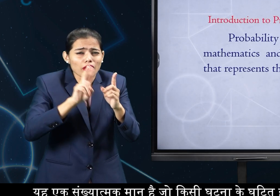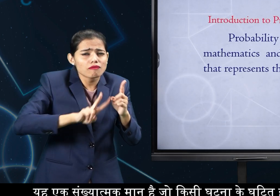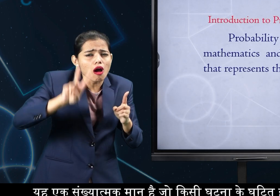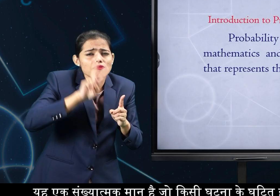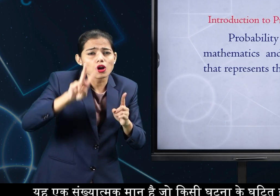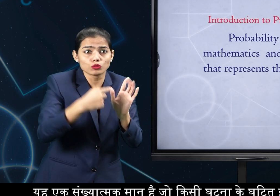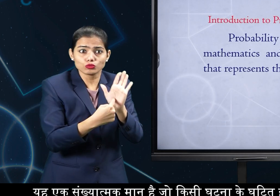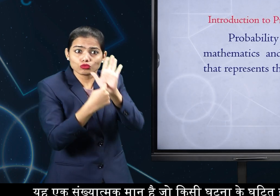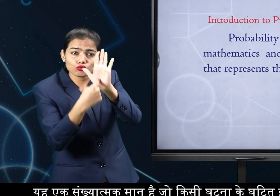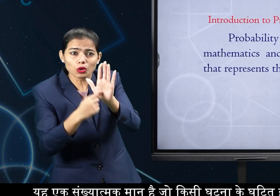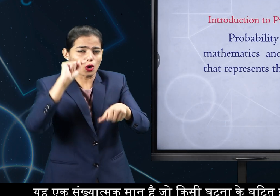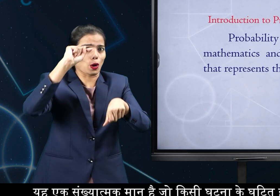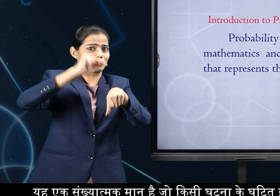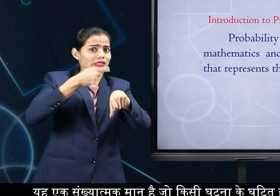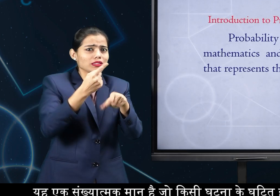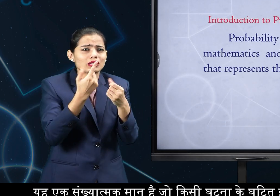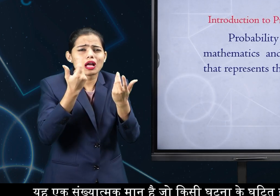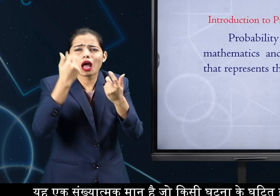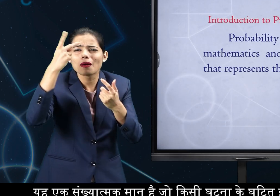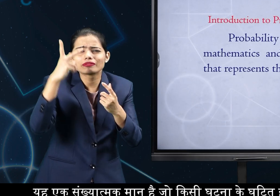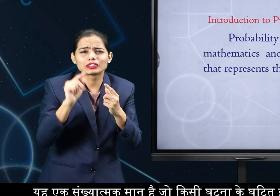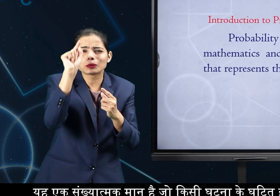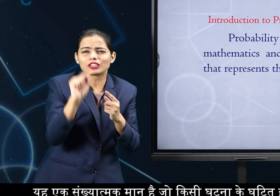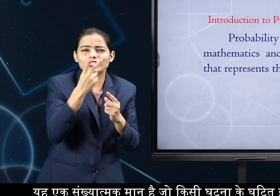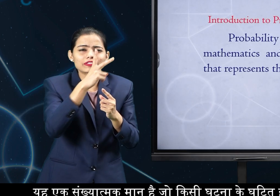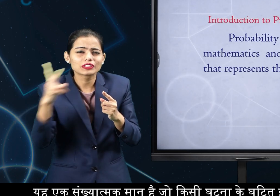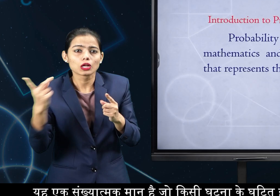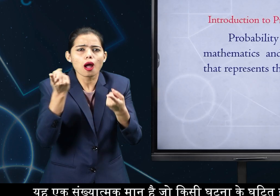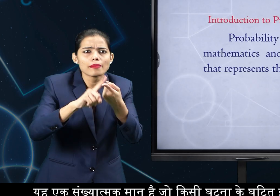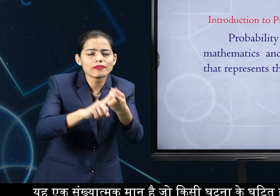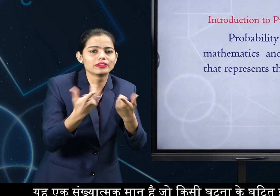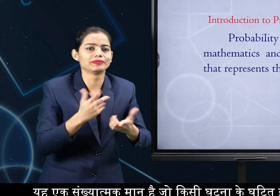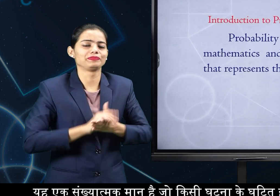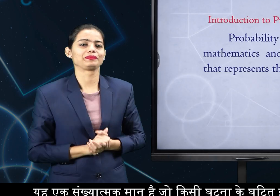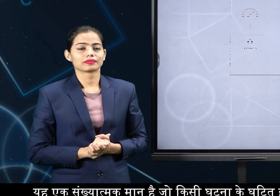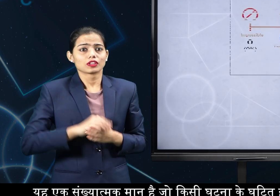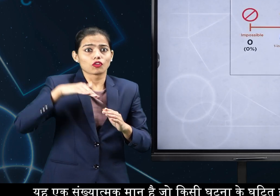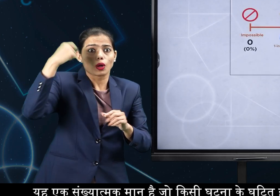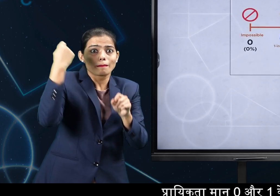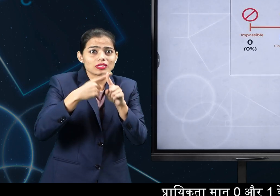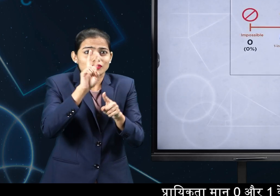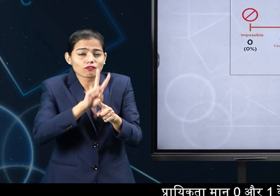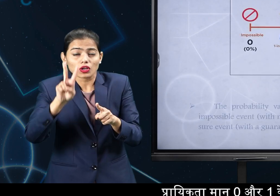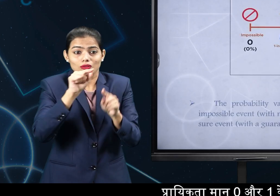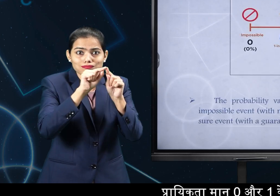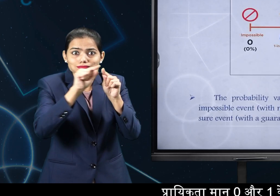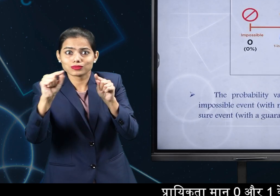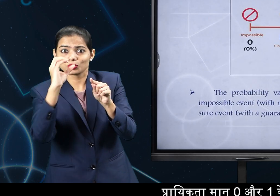यह एक संख्यात्मक मान है जो किसी घटना के घटित होने की संभावना का प्रतिनिधित्व करता है। प्रायिकता मान 0 और